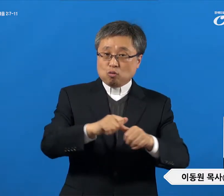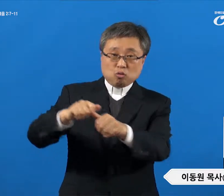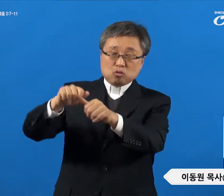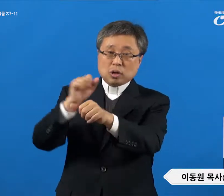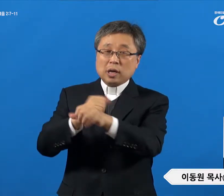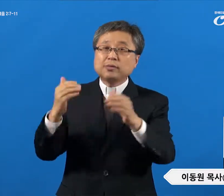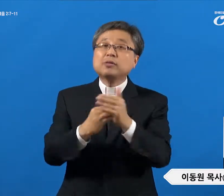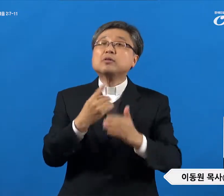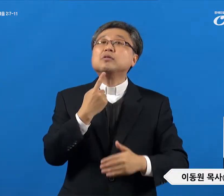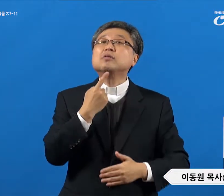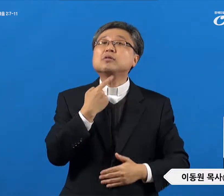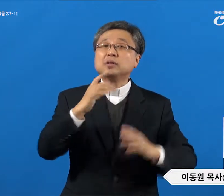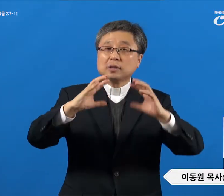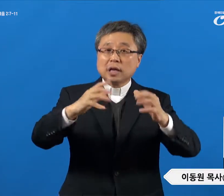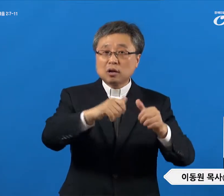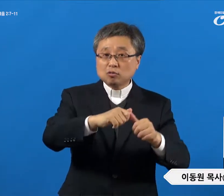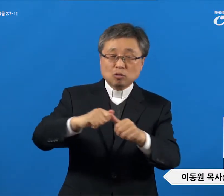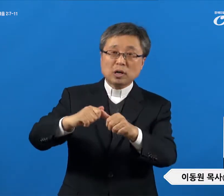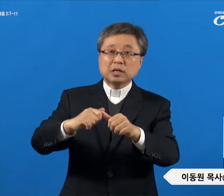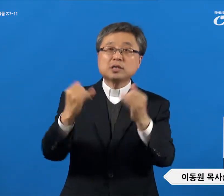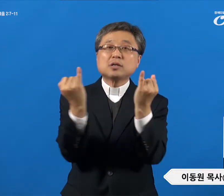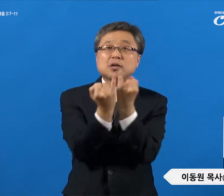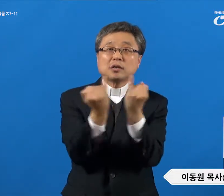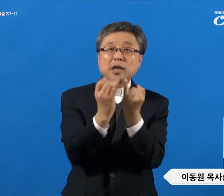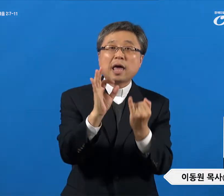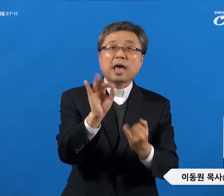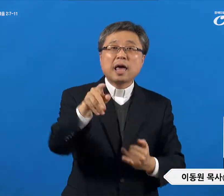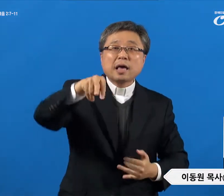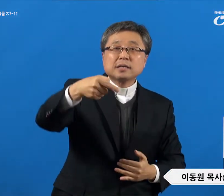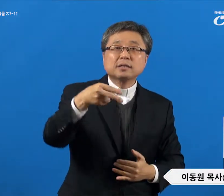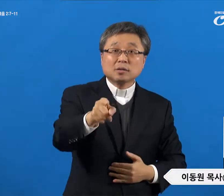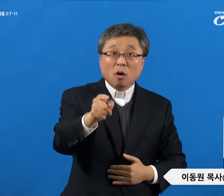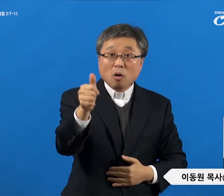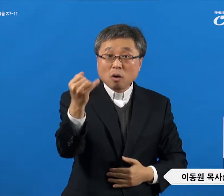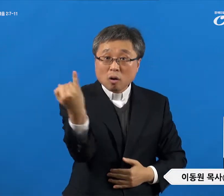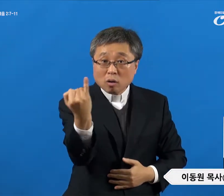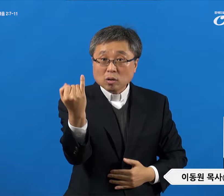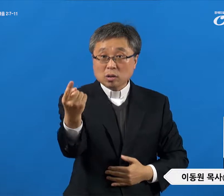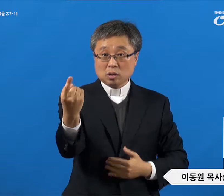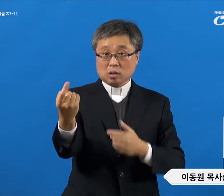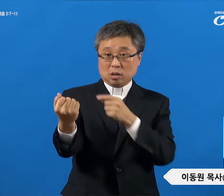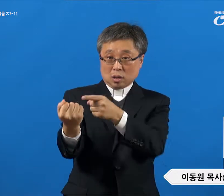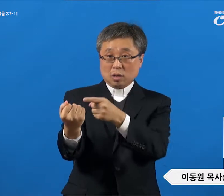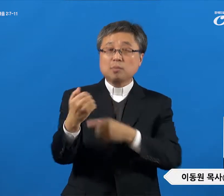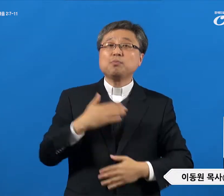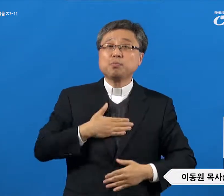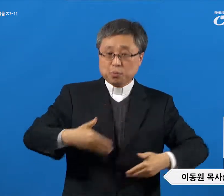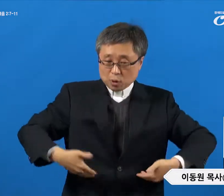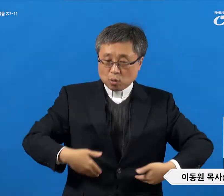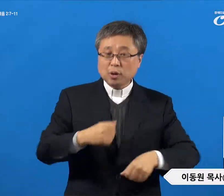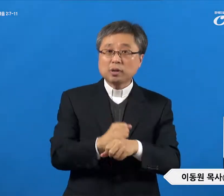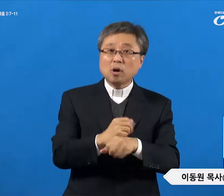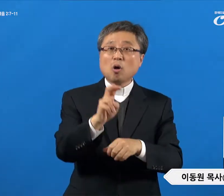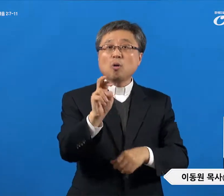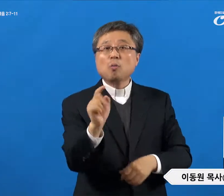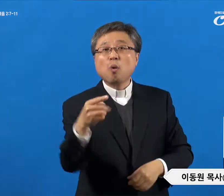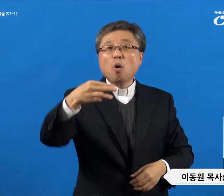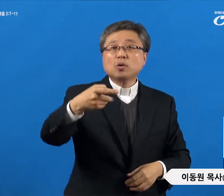구국의 여인 에스더. 그보다 앞서서 에스더에게 필요했던 것이 뭐예요? 모르드게를 통해서 들려왔던